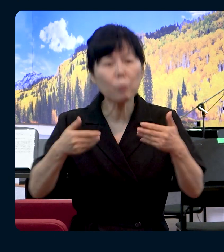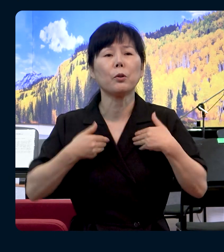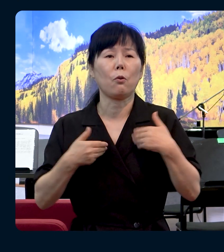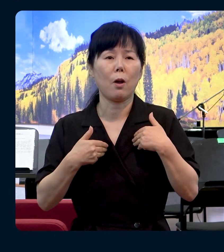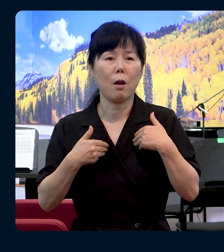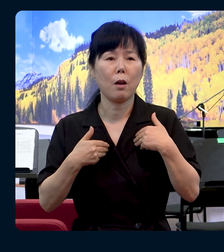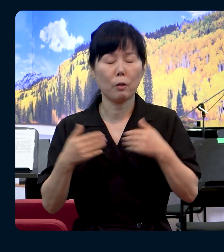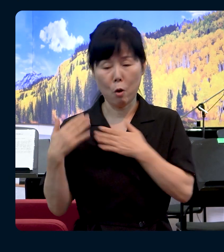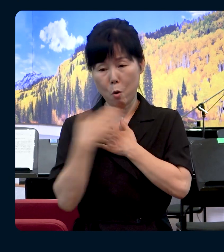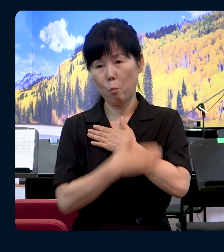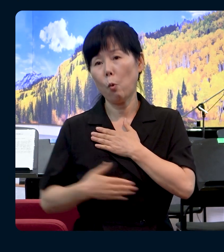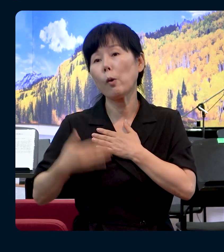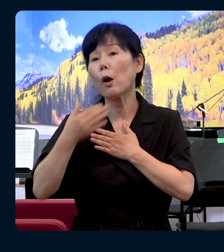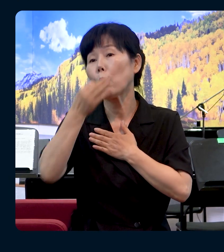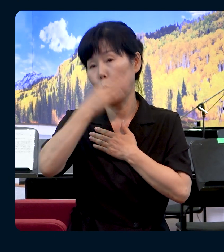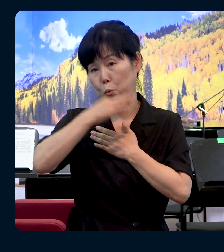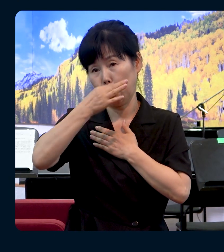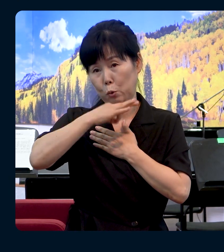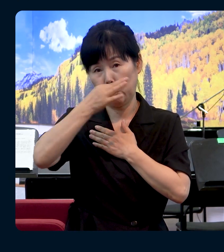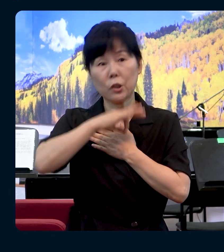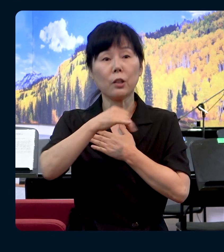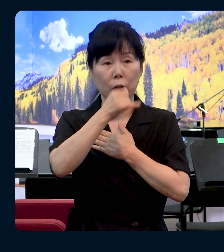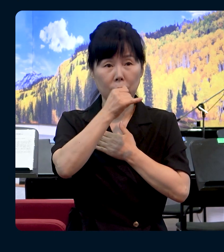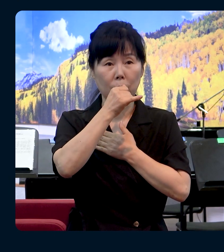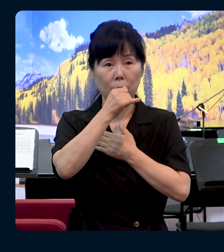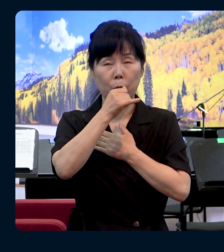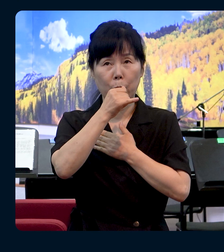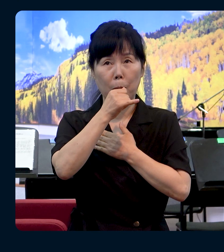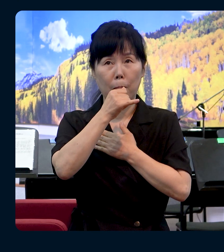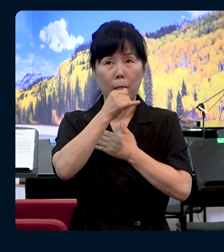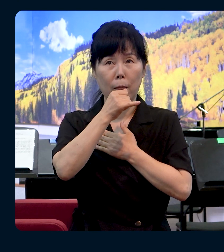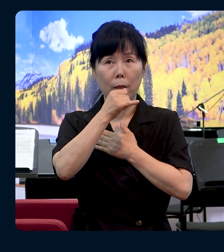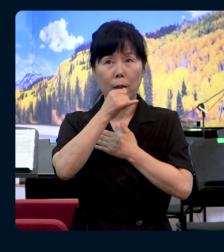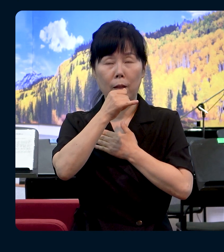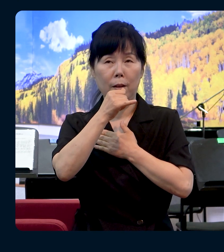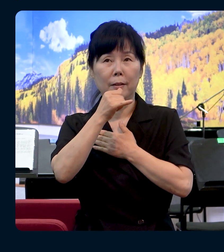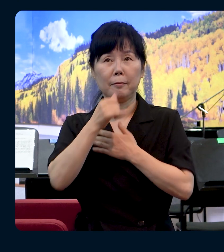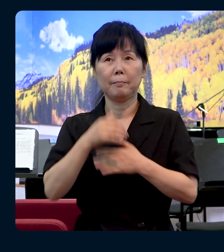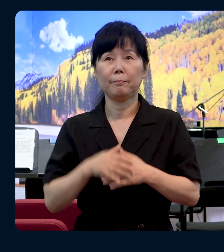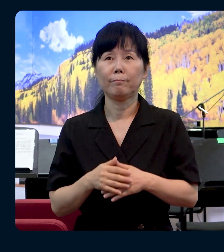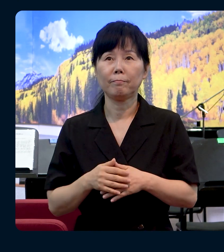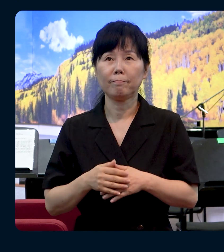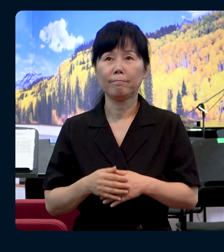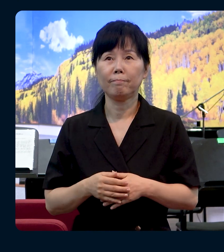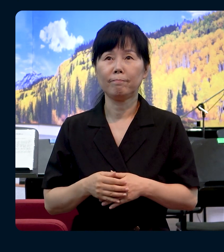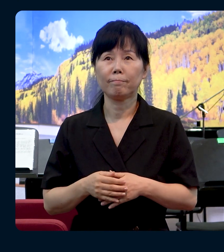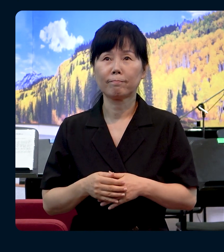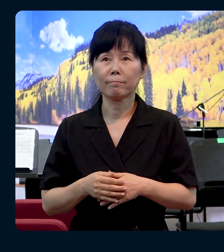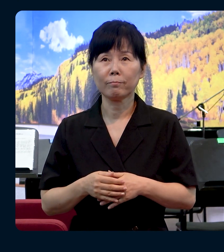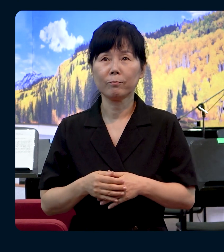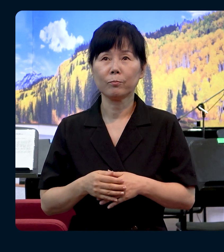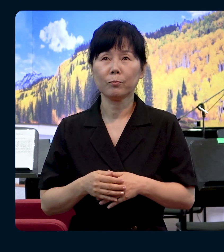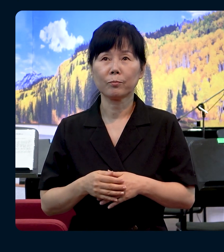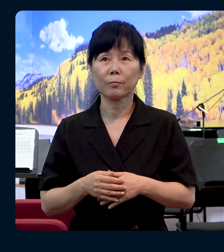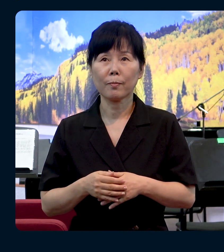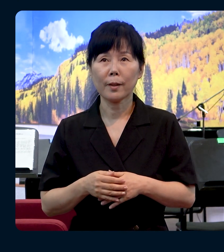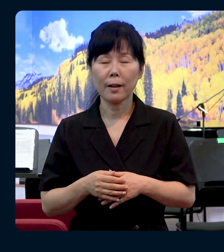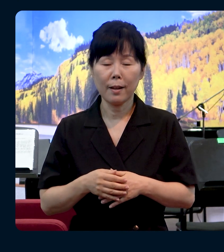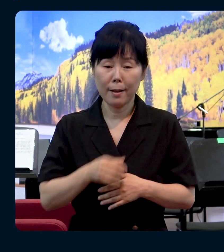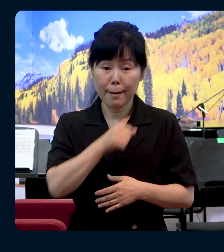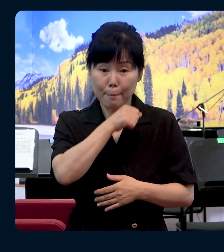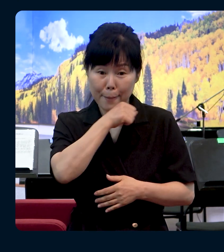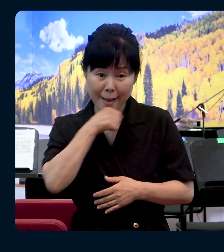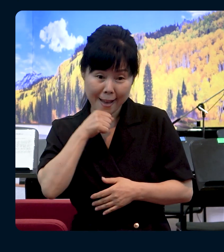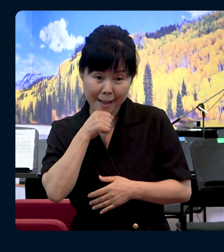몸이 그만큼의 어떤 그 나트륨이 필요한 거예요. 그래서 정말 그 간이 딱 맞는